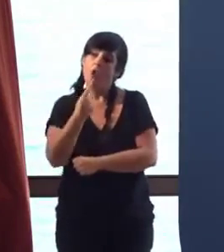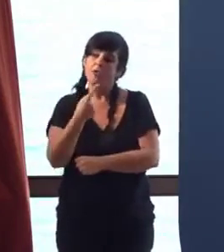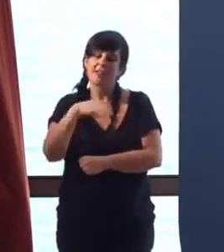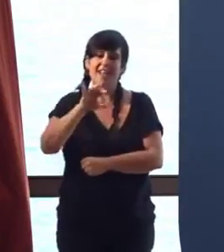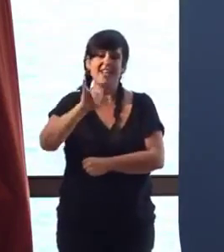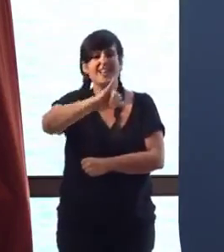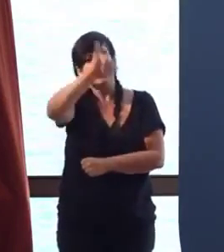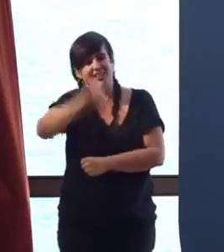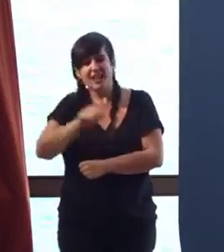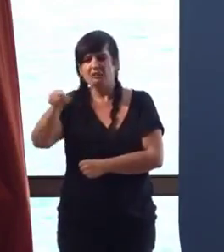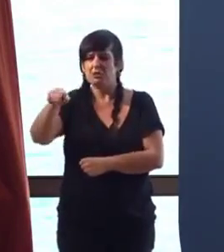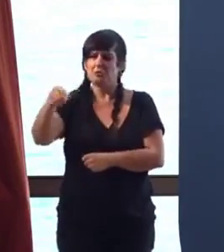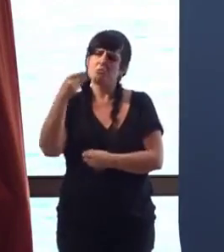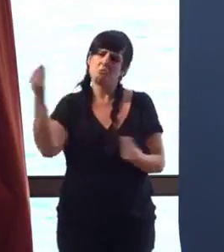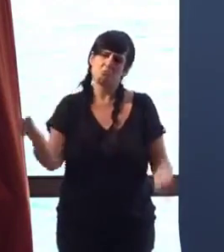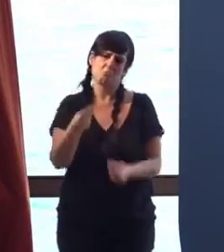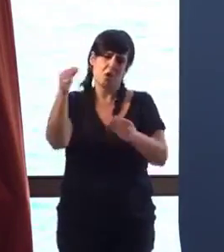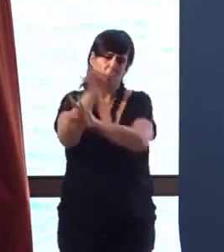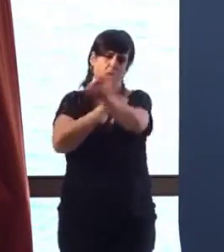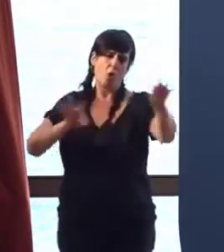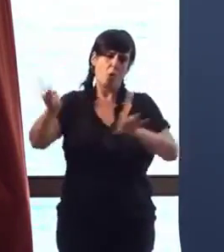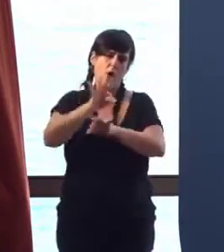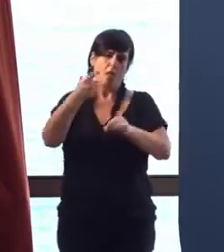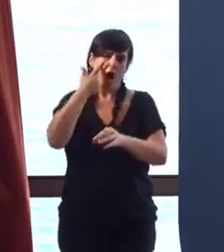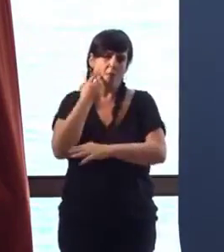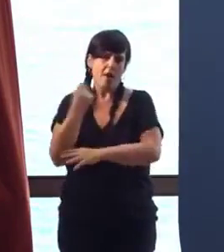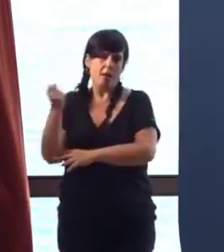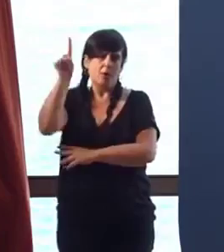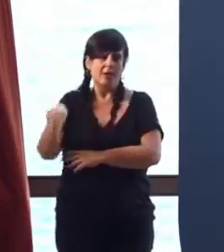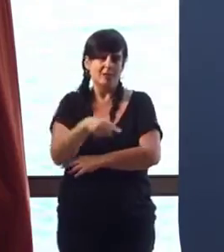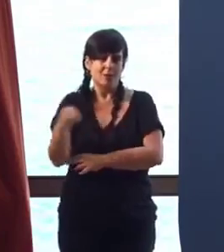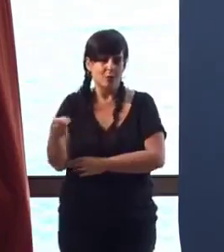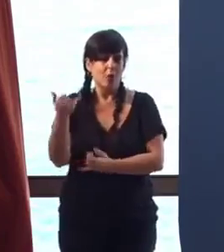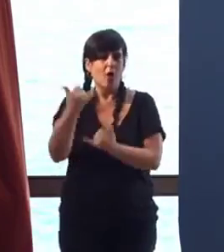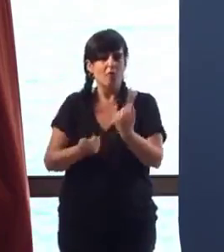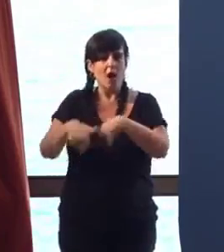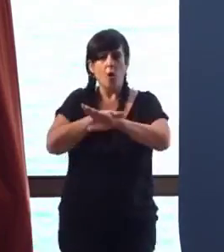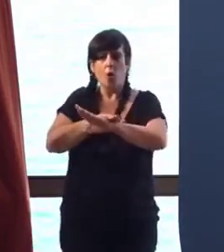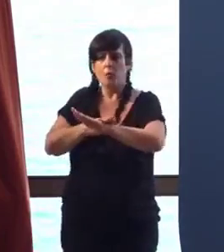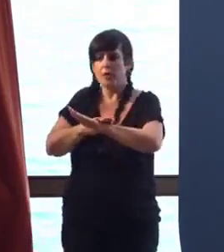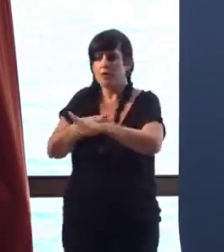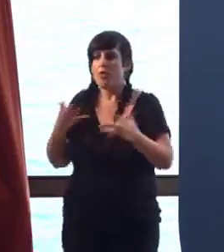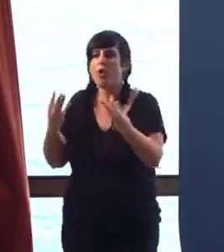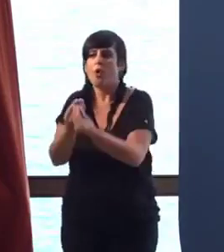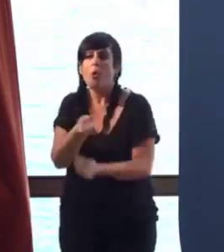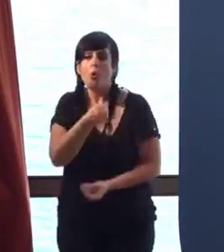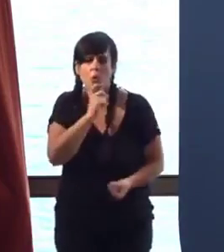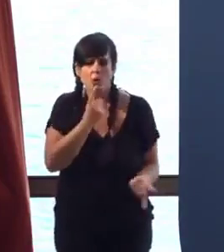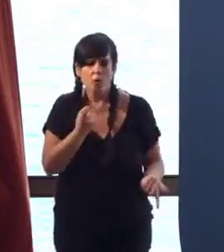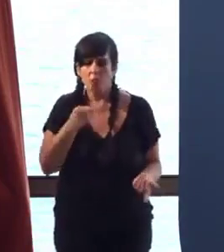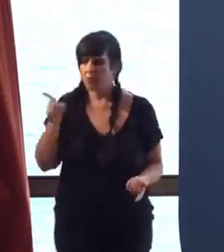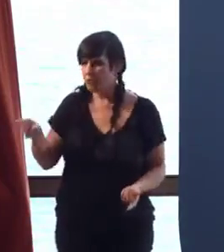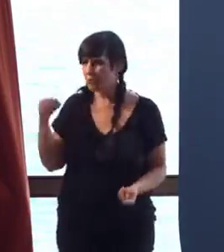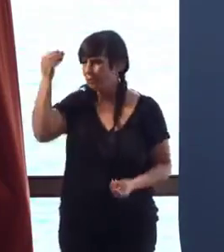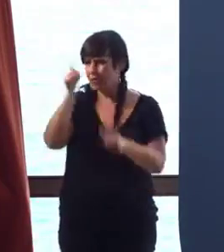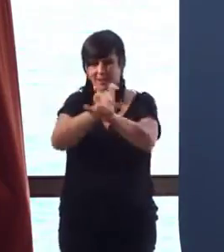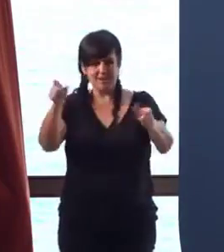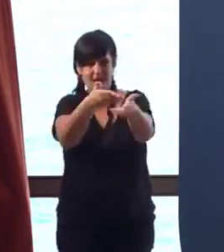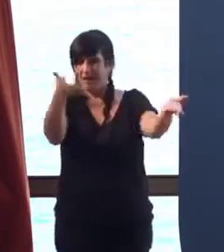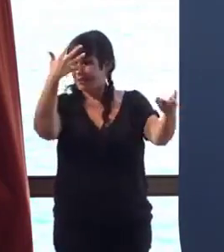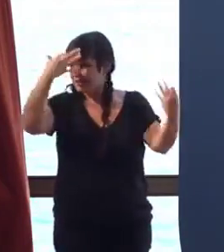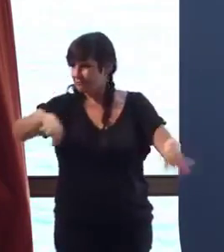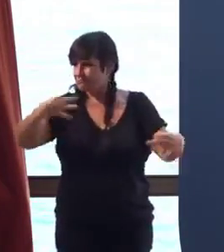varones, cómo se va a poder formar un gobierno con el equipo filial del Partido Popular. Ustedes se creen que la gente no piensa, que la gente no se da cuenta de las cosas.